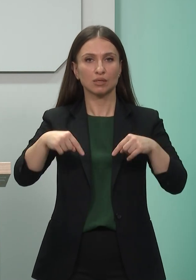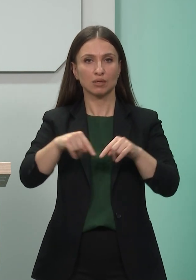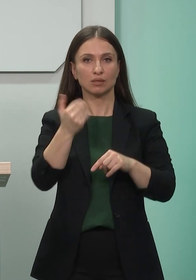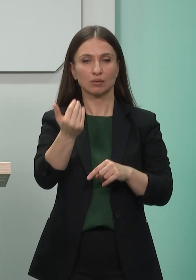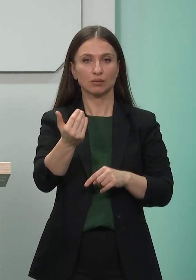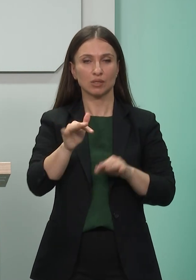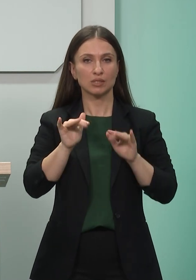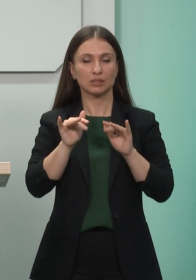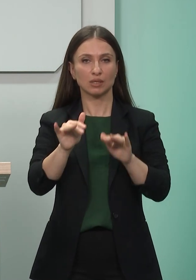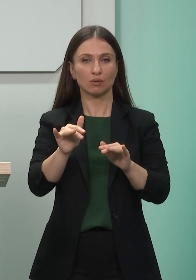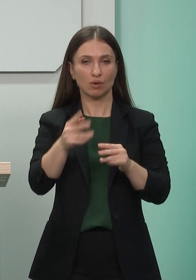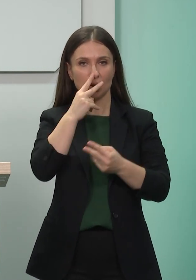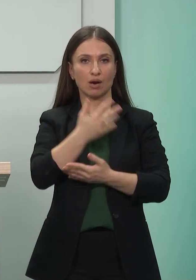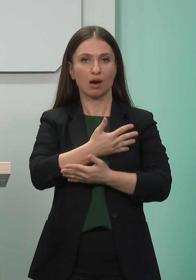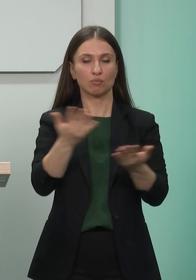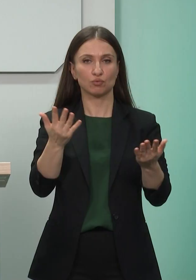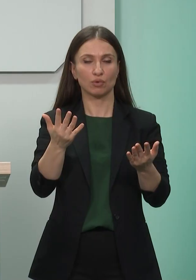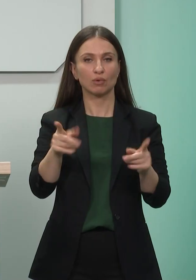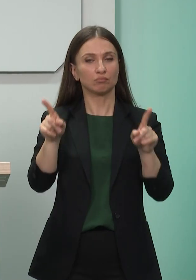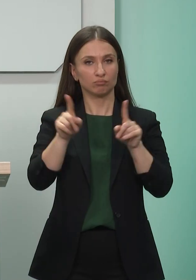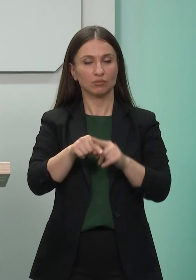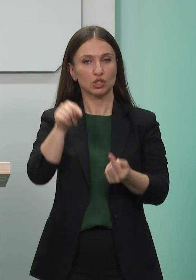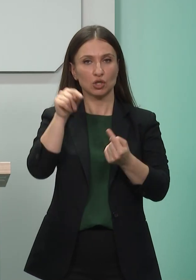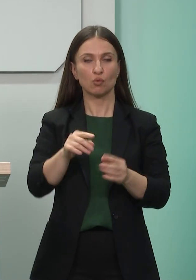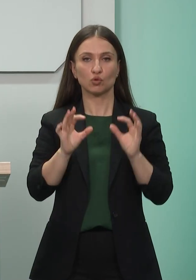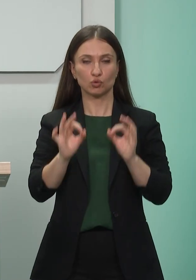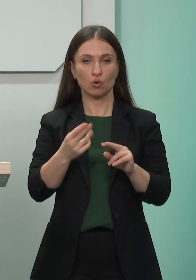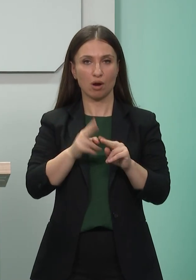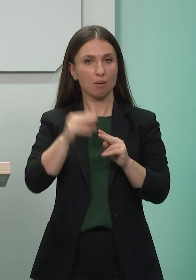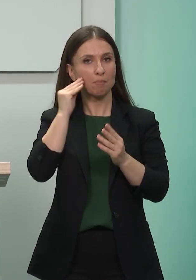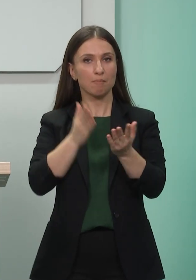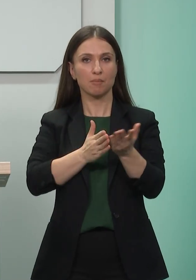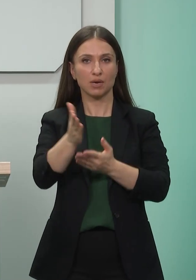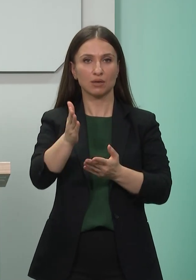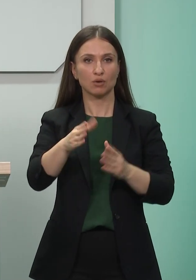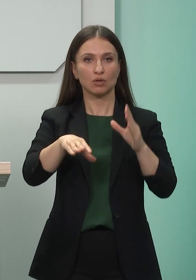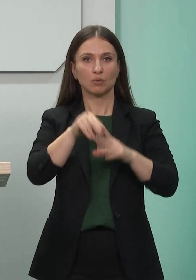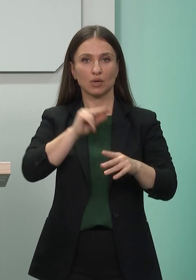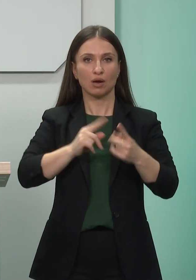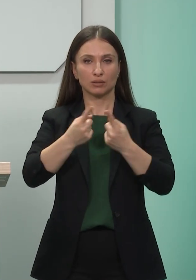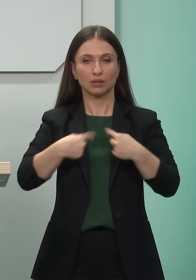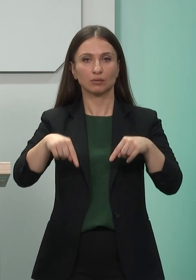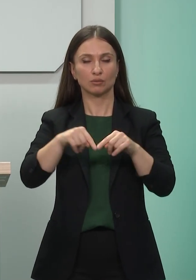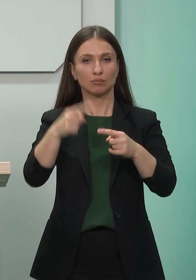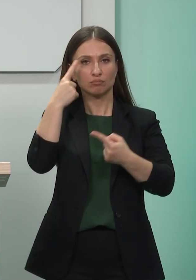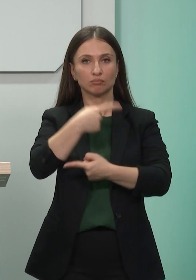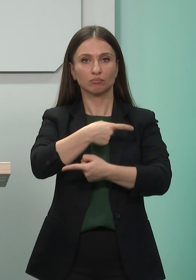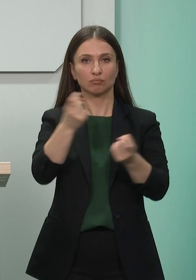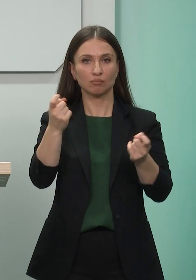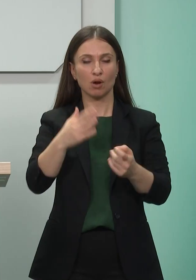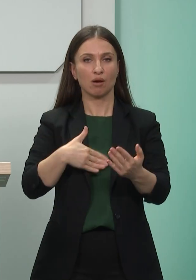ადმინისტრაციის საქმიანობის გამჭვირვალეობას. შესაბამისად, სწორედ ამ მიზნით საარჩევნო ადმინისტრაცია